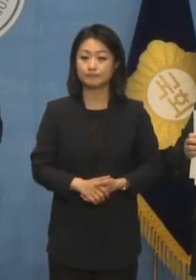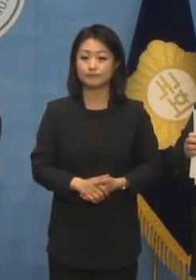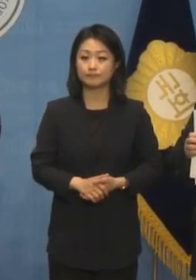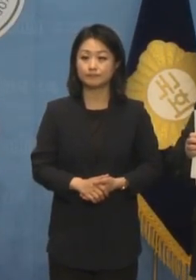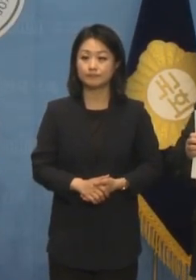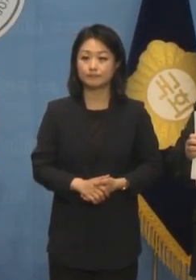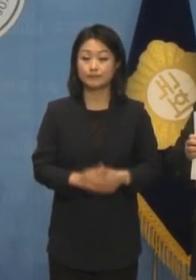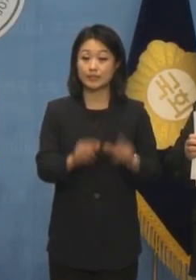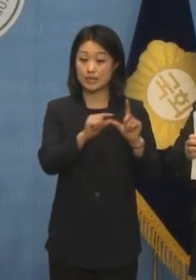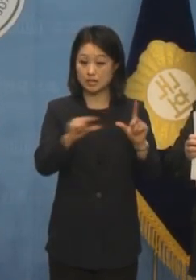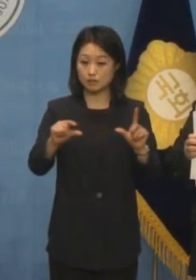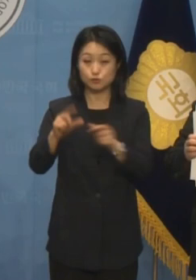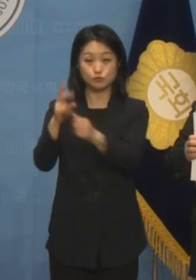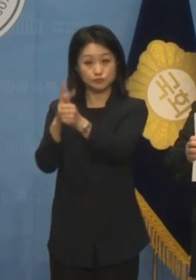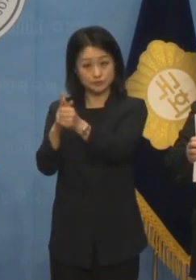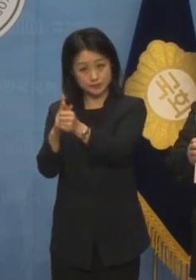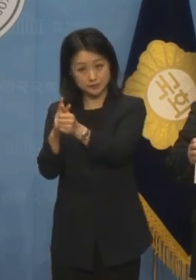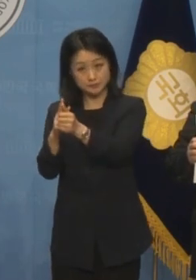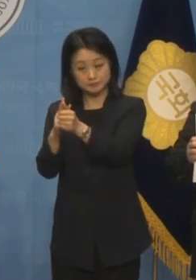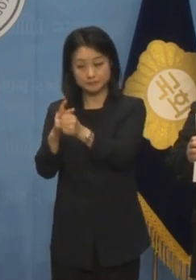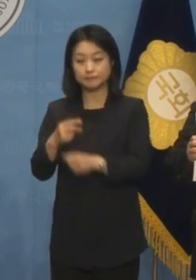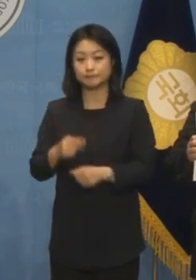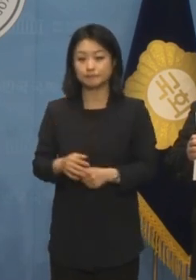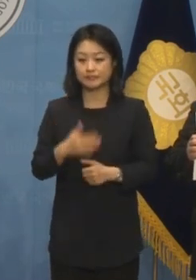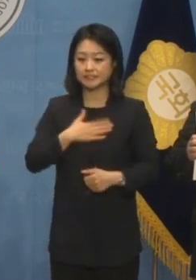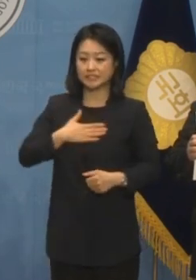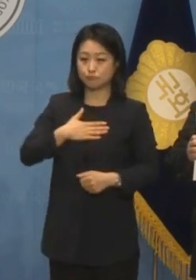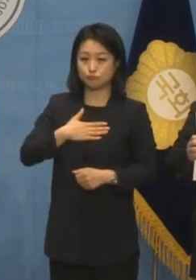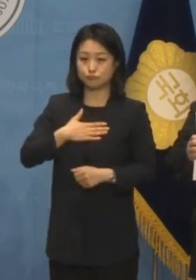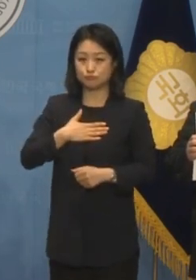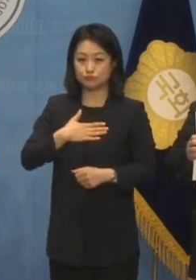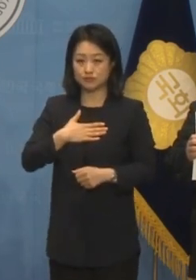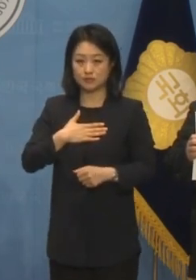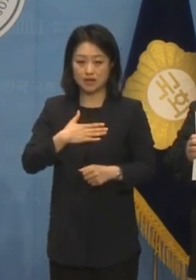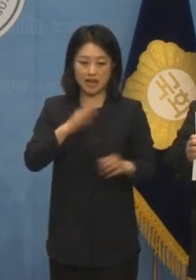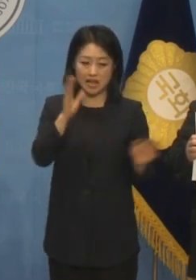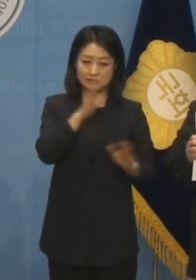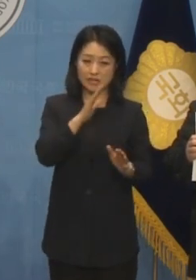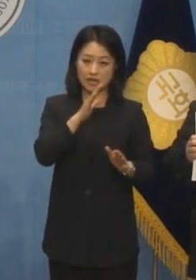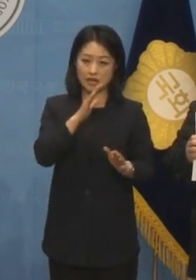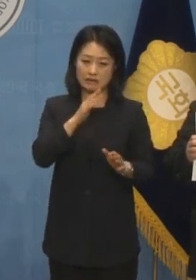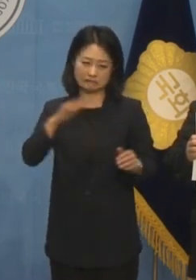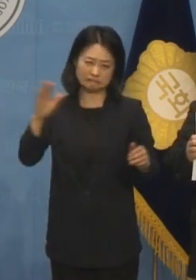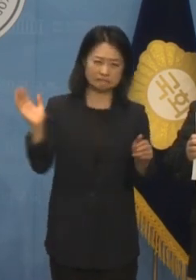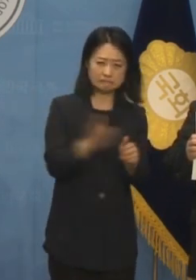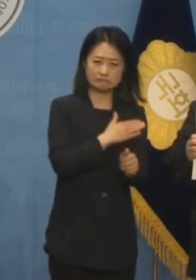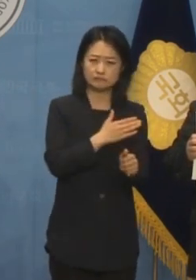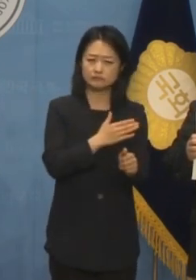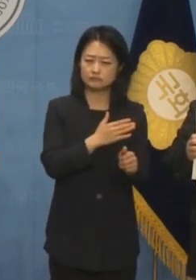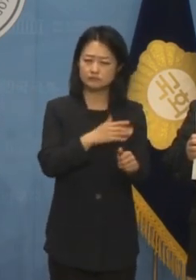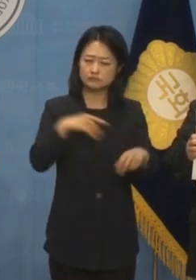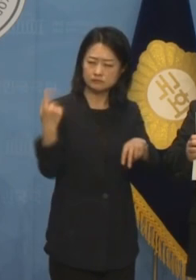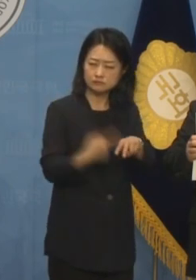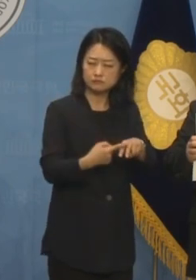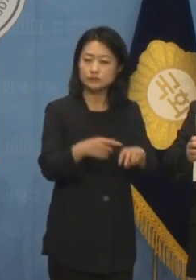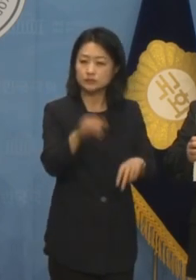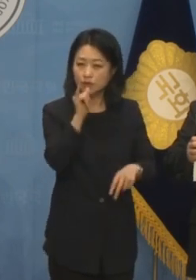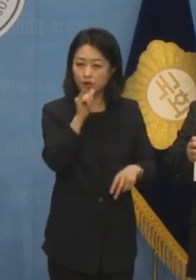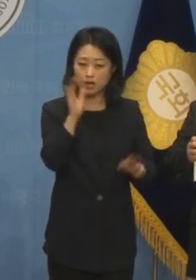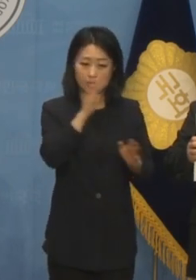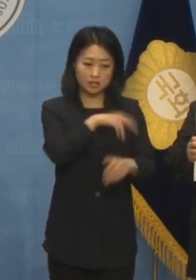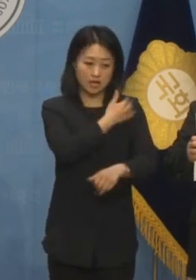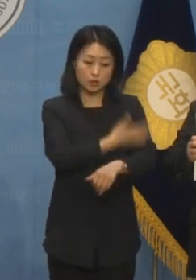현재도 일부 교사들이 자신의 기분에 따라 학생들에게 억울하게 체벌을 행하는 시점에 학생인권